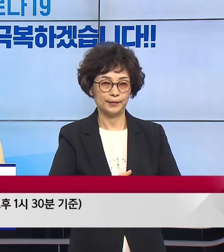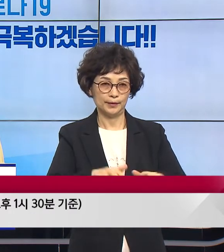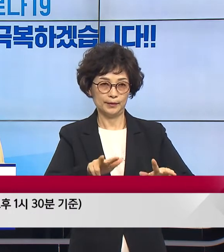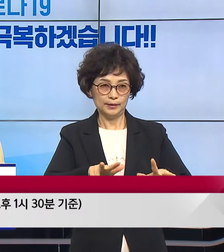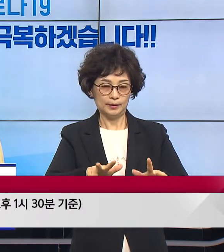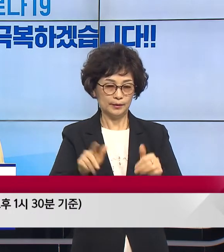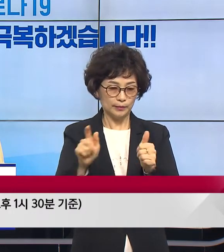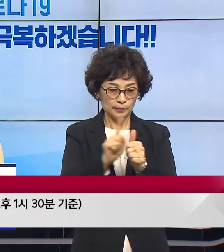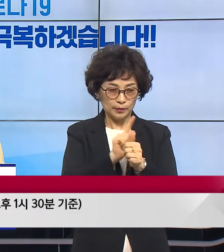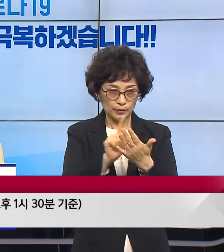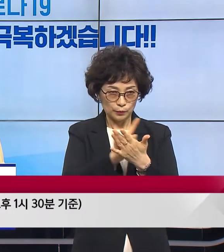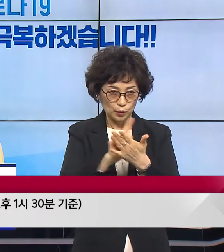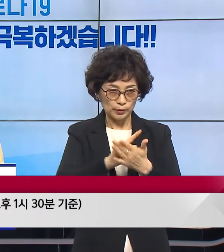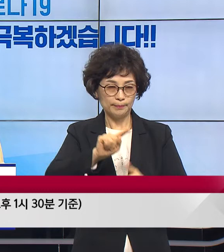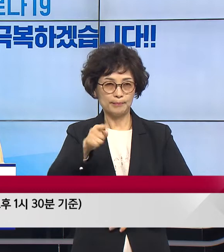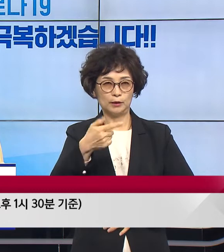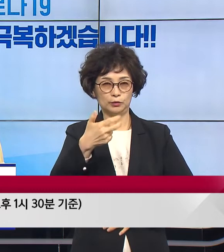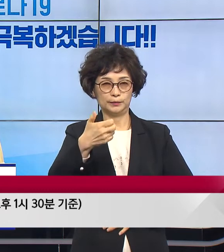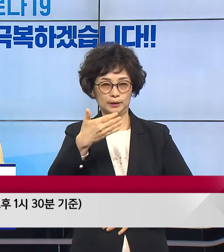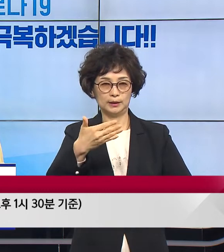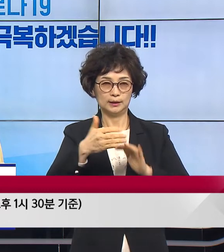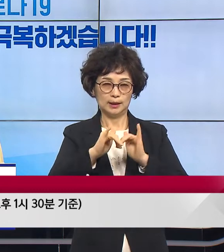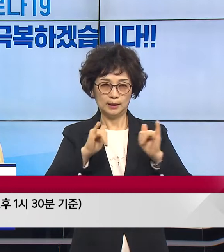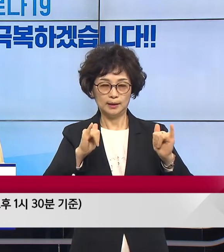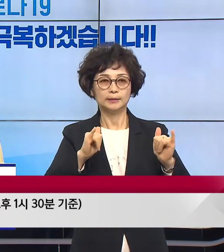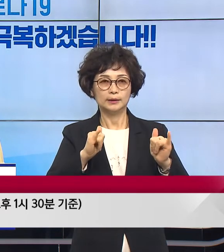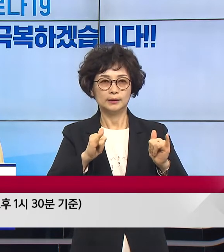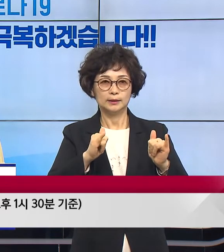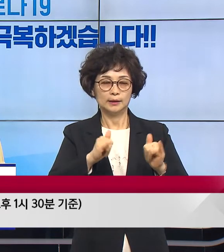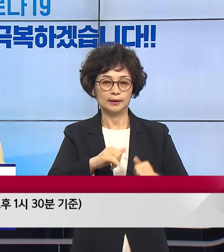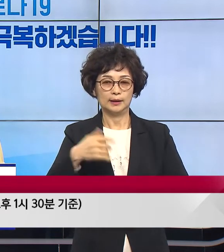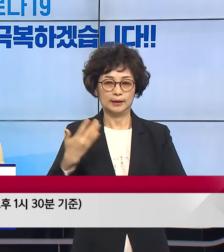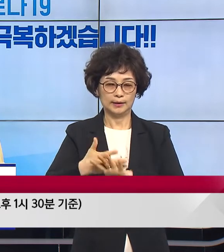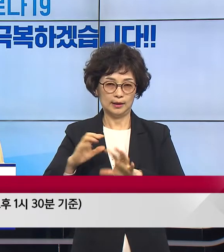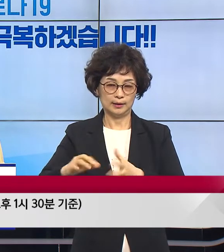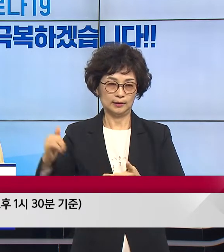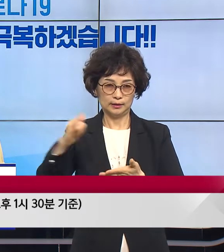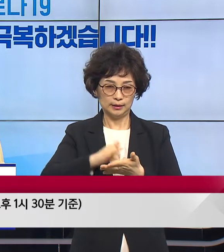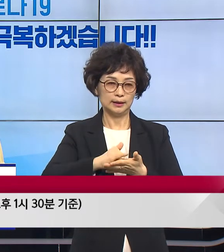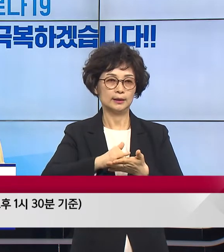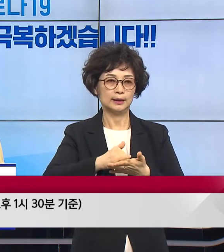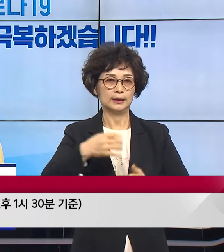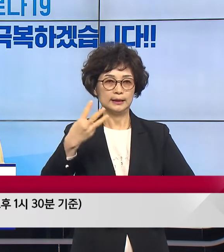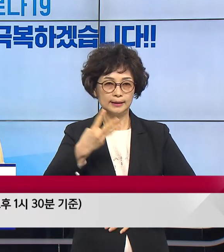현재 접촉자는 197명, 해외 입국자